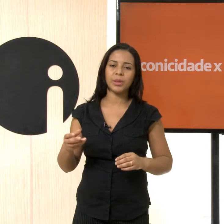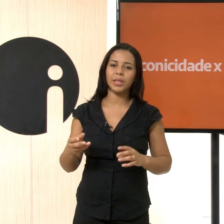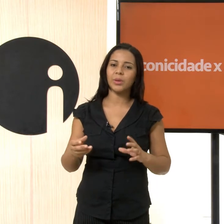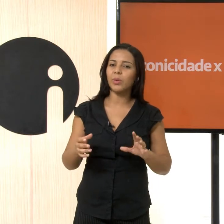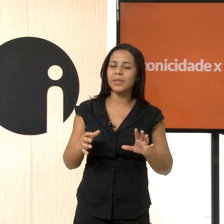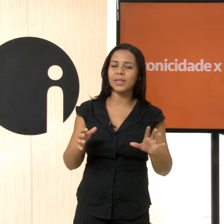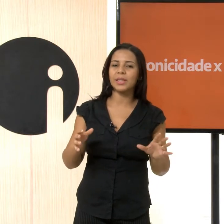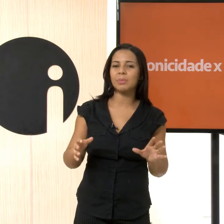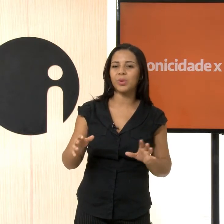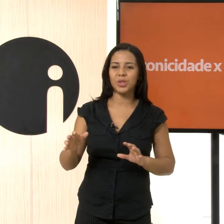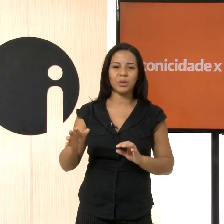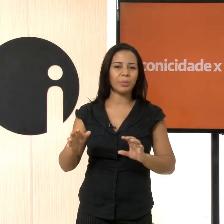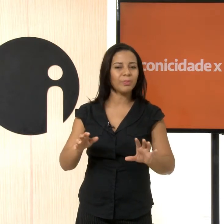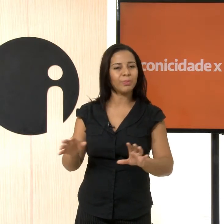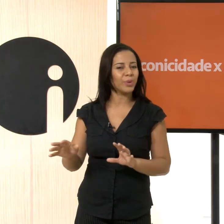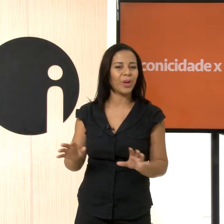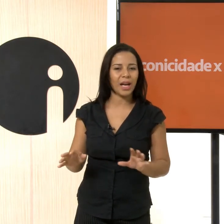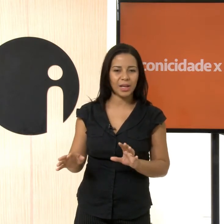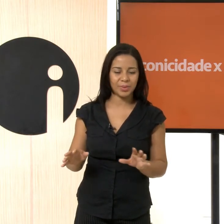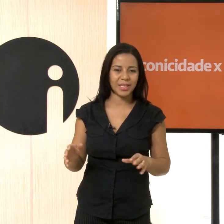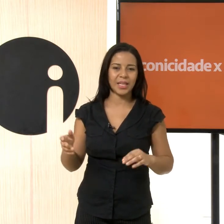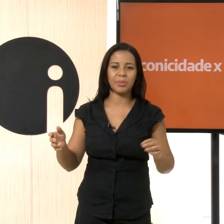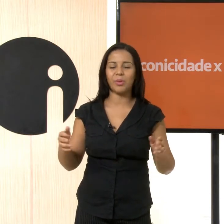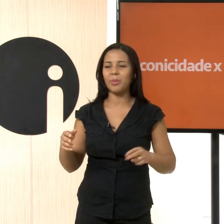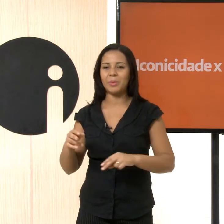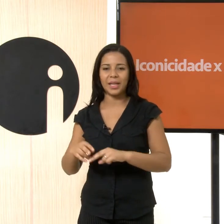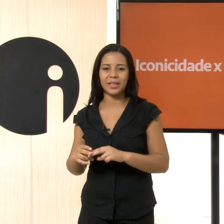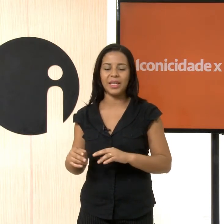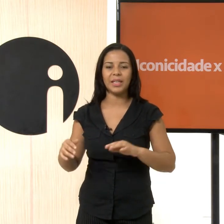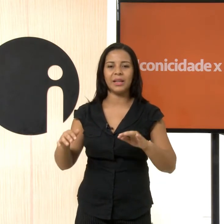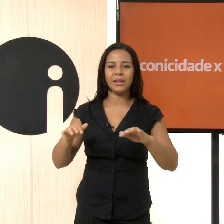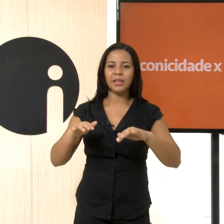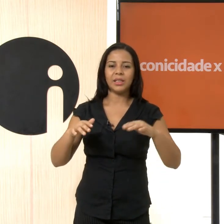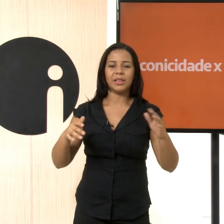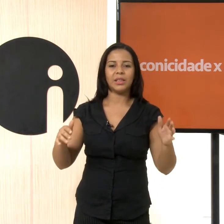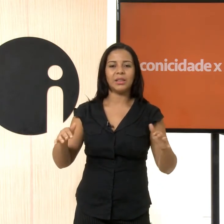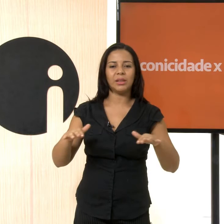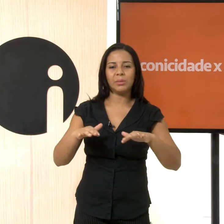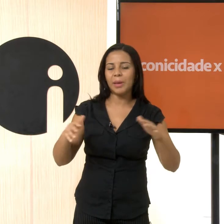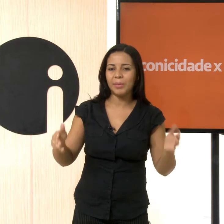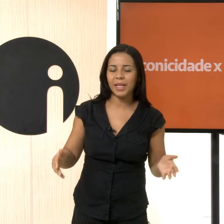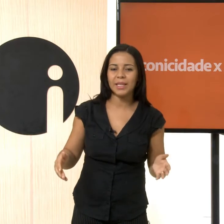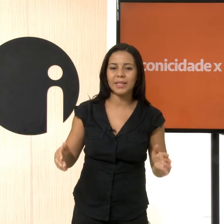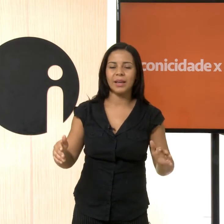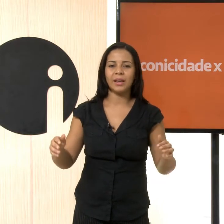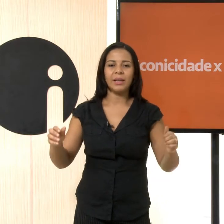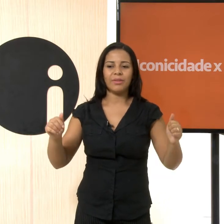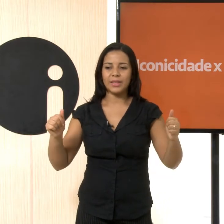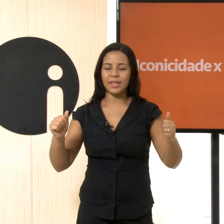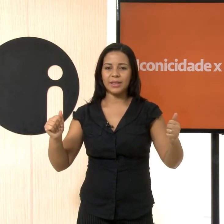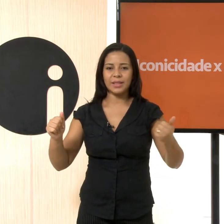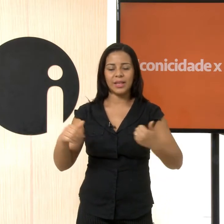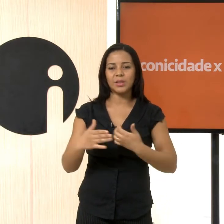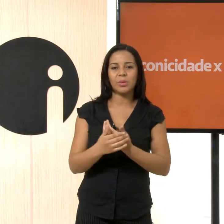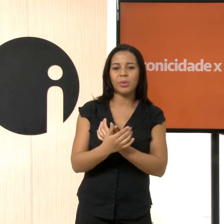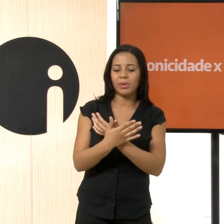sobre coisas que se podiam tocar, por exemplo, como uma cadeira, uma mesa, fazer sinais como,